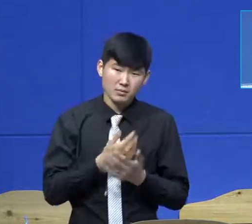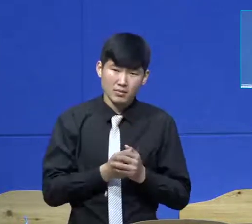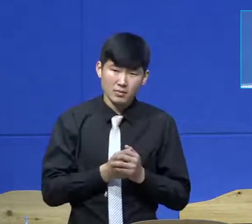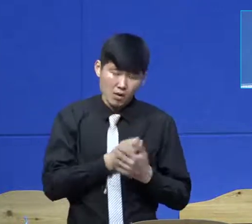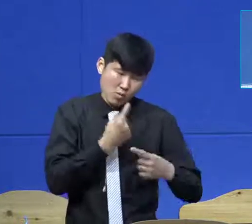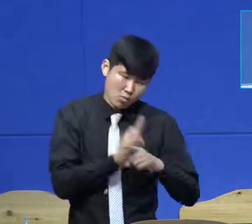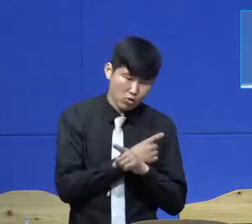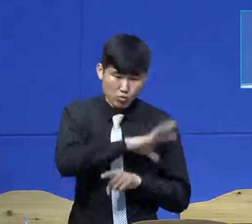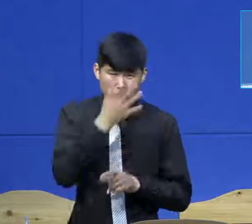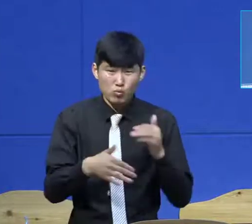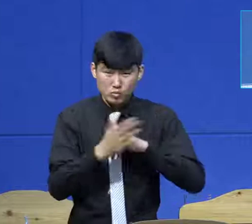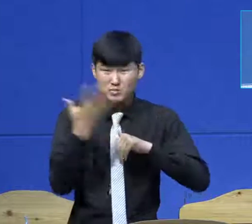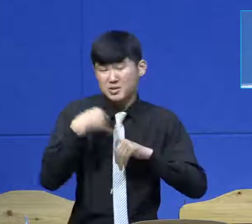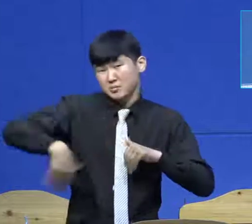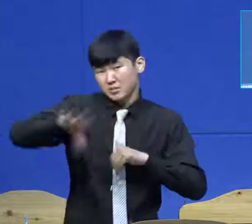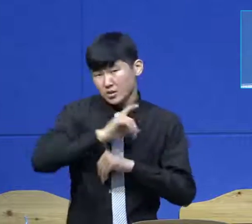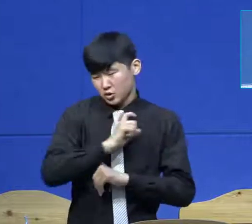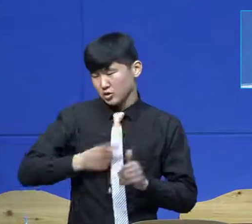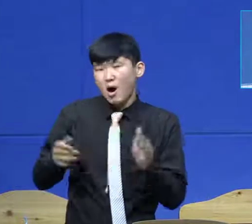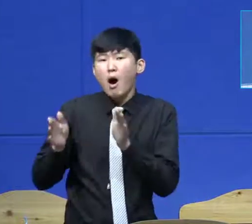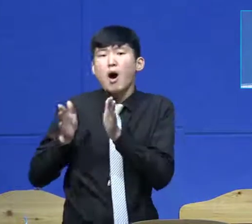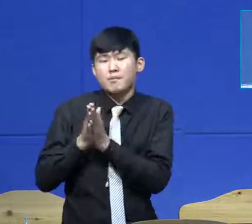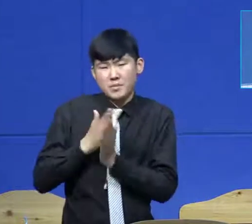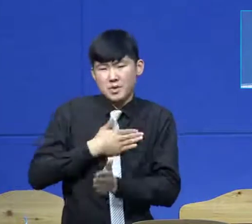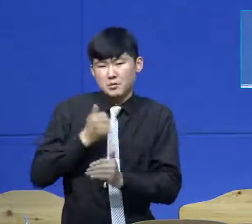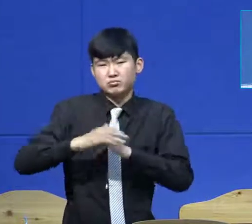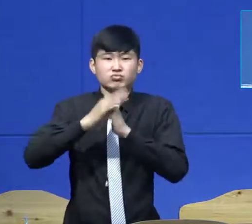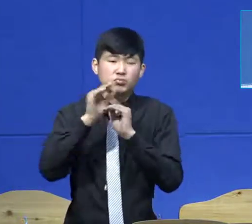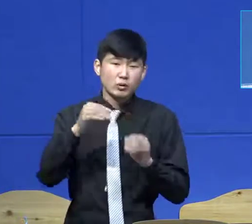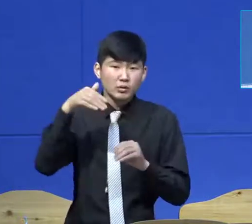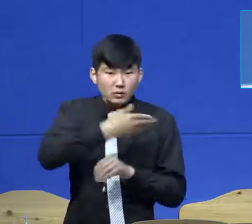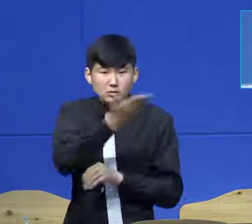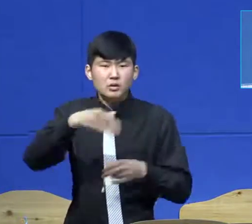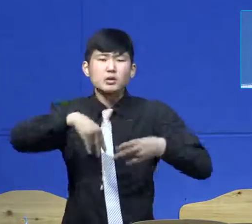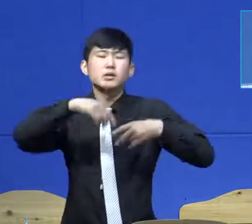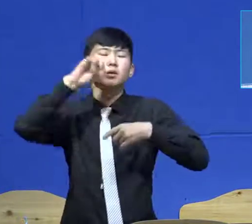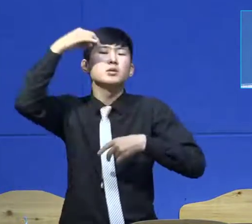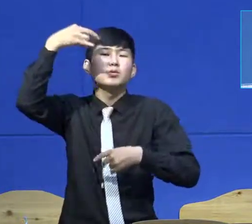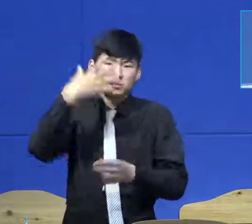Алдаа зөрчил дотроо үгсэн биднийг Христтэй хамт амьд болгосон. Та нар нэгүслээр аврагдсан билээ.